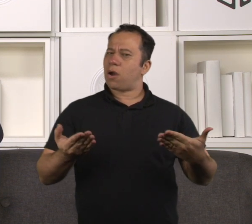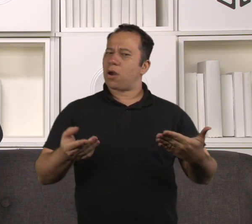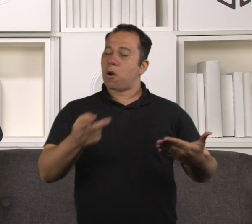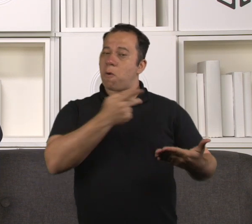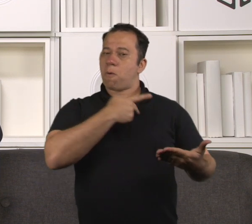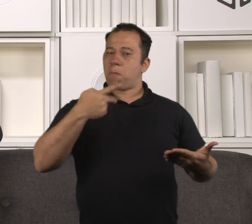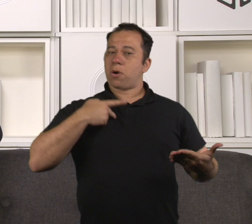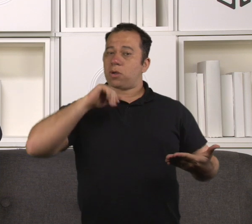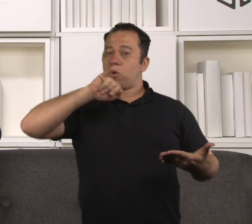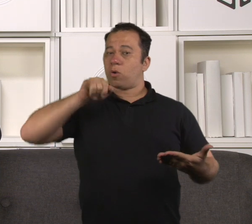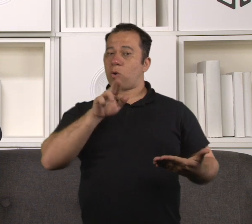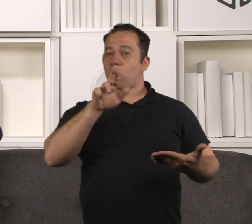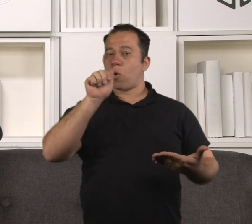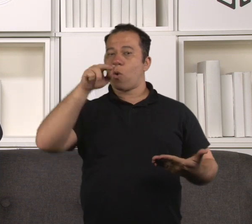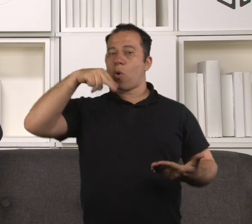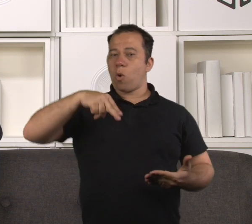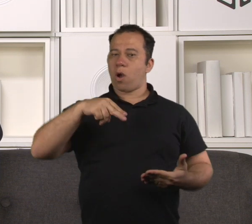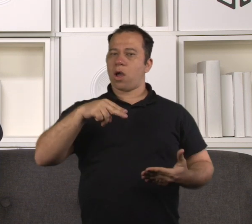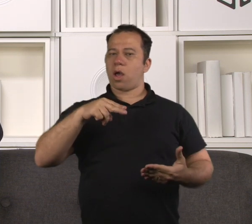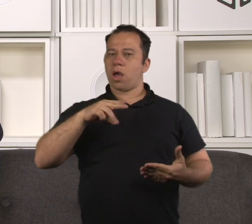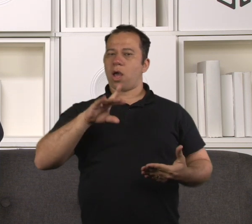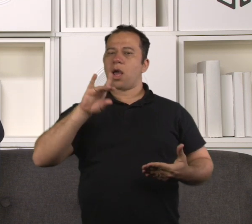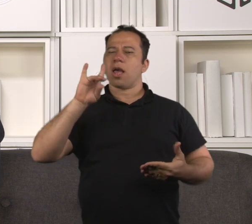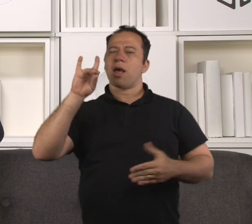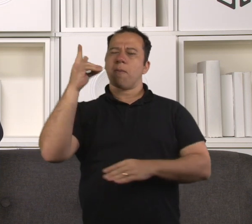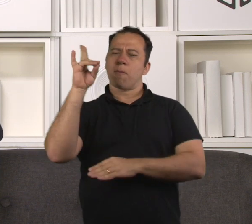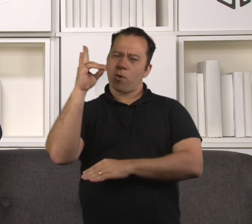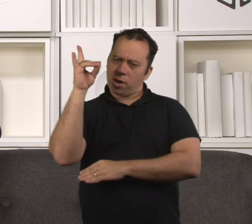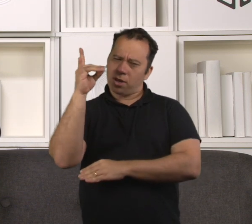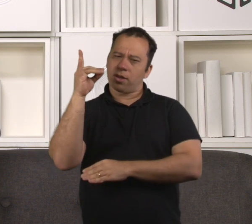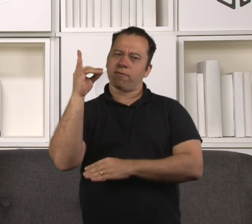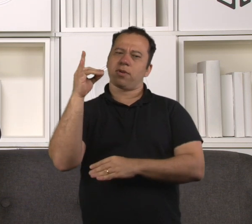do pastor Juan José da Bolívia